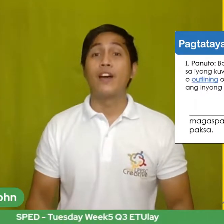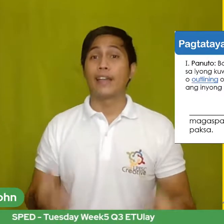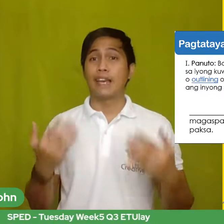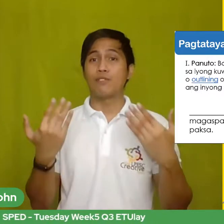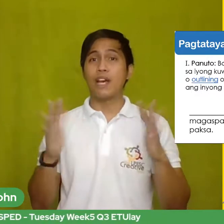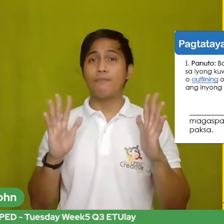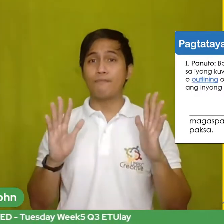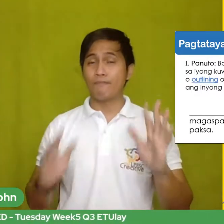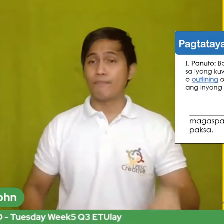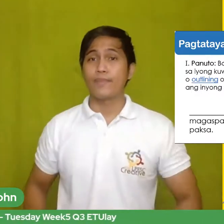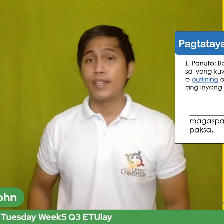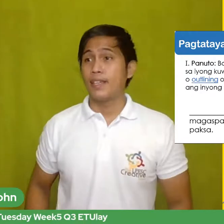Ay, time's up.